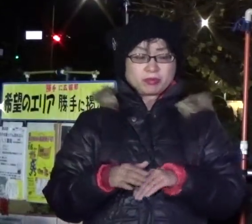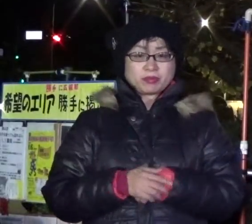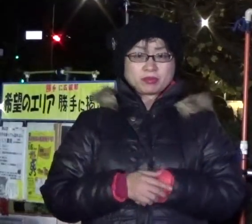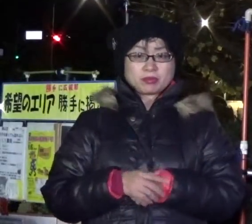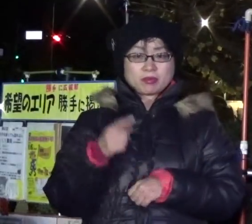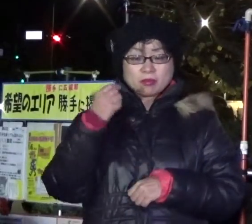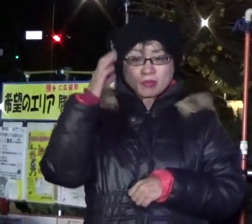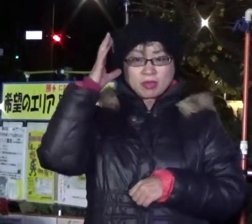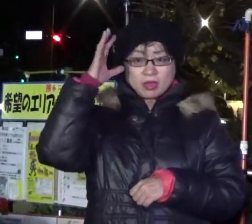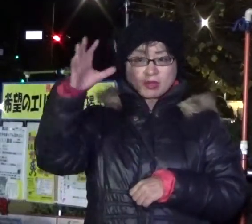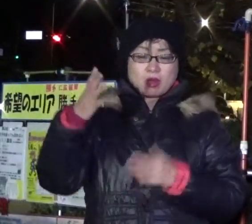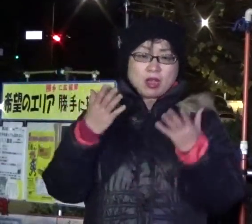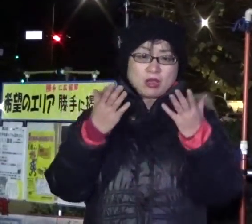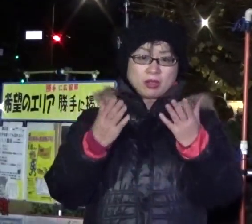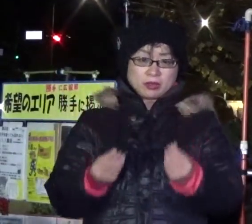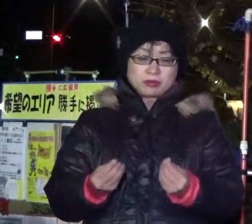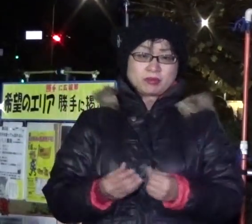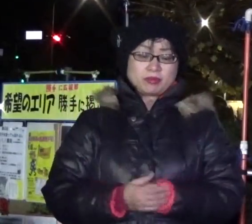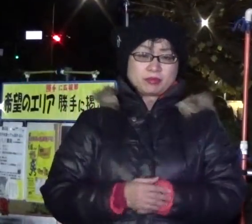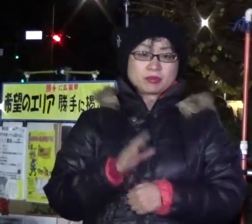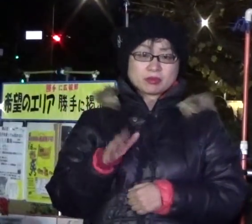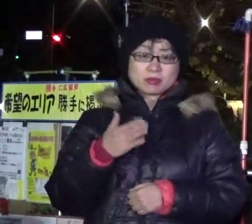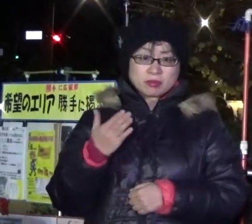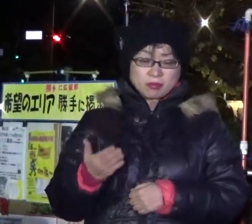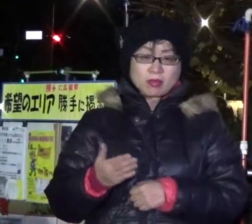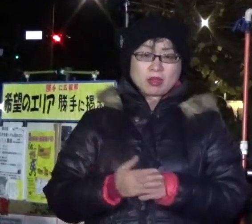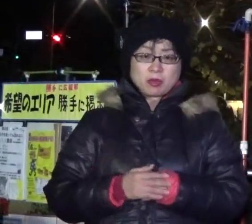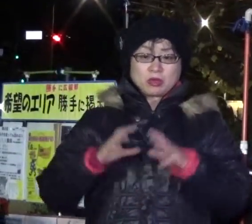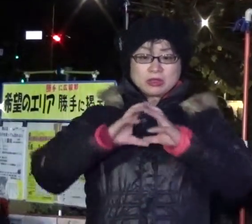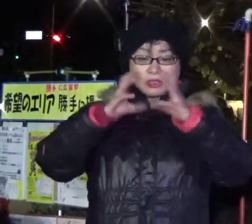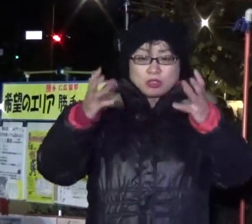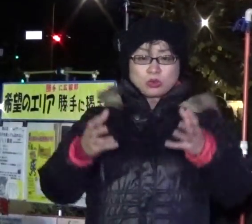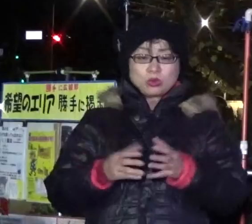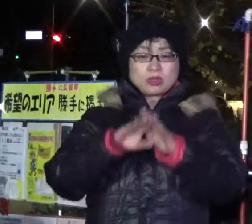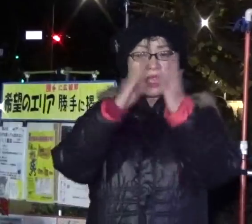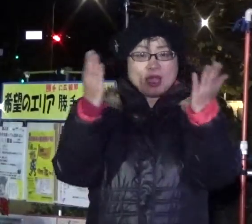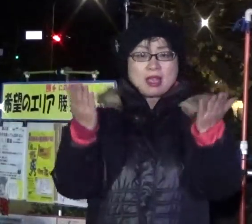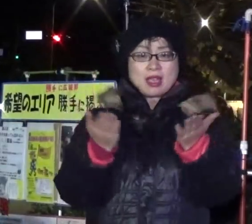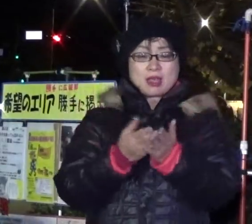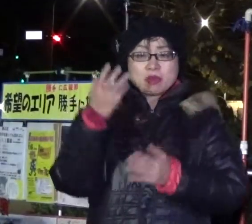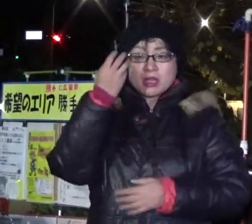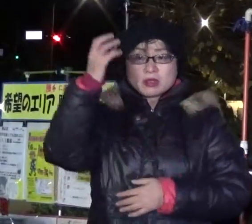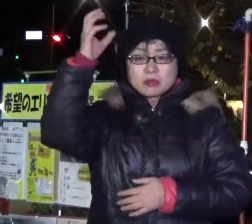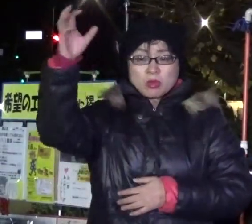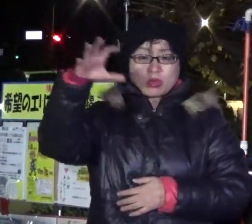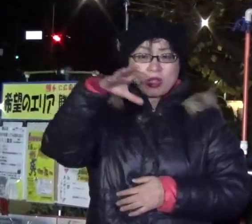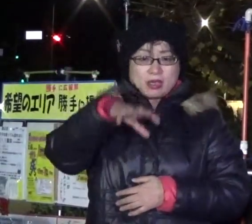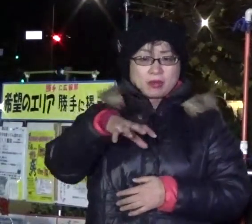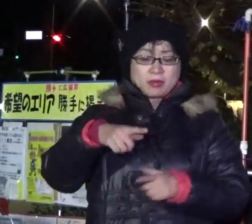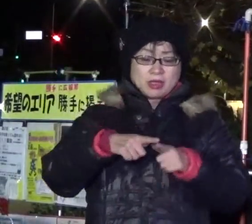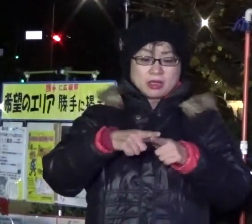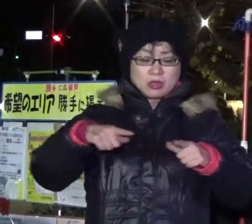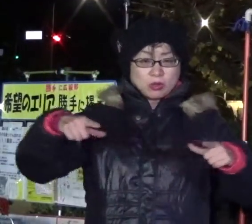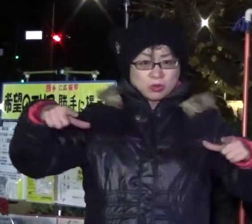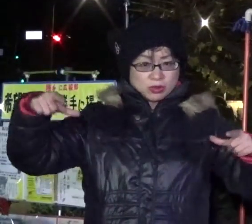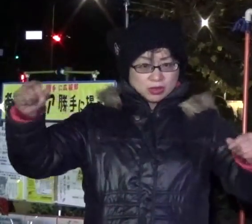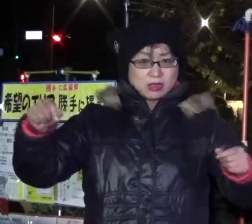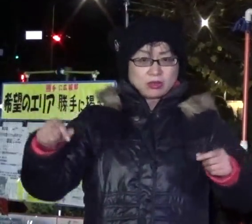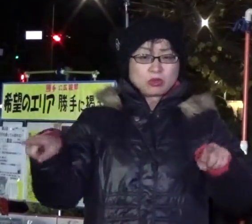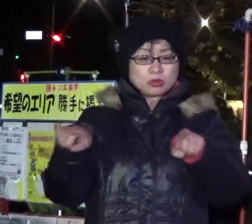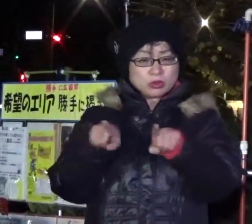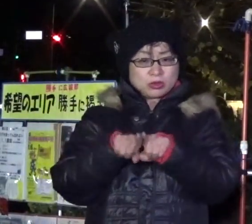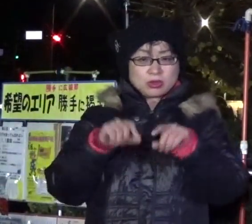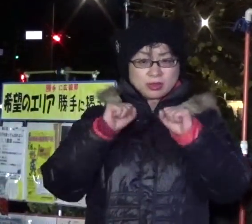希望のエリアは終了ということですが、哲さんがおっしゃったように、もう地球全体が希望のエリアなので、まあ、日本全国とつながっていこうと思っています